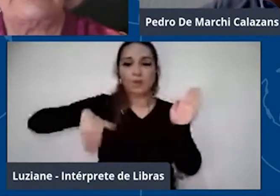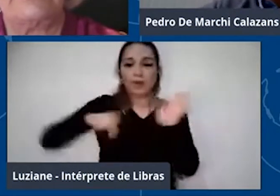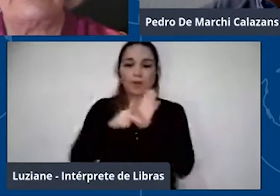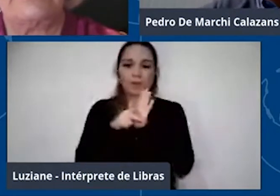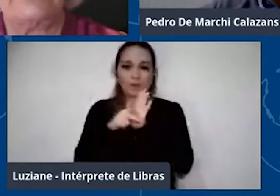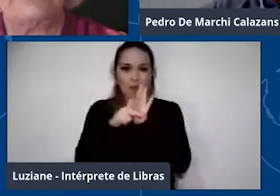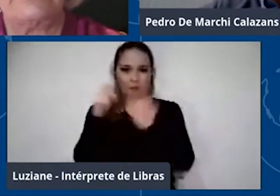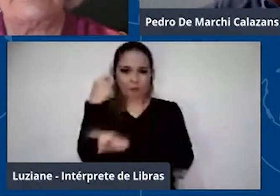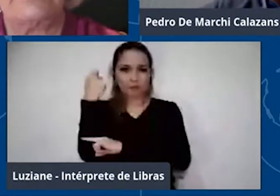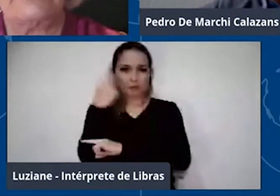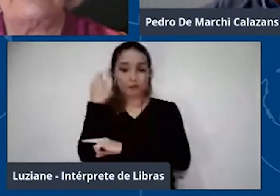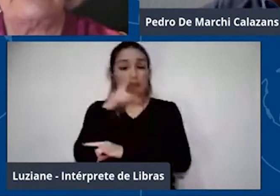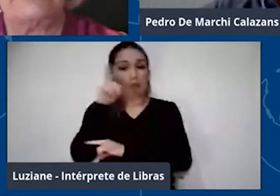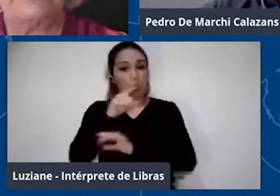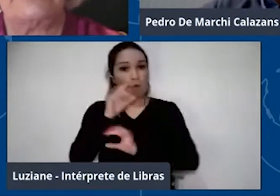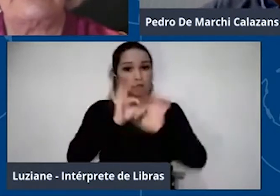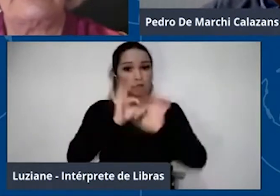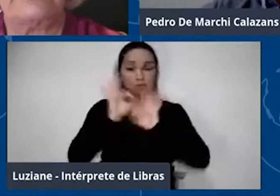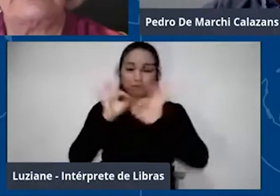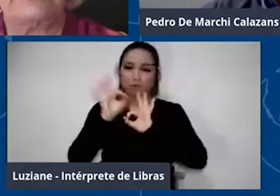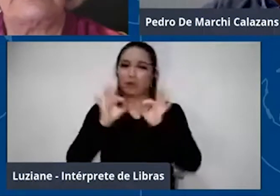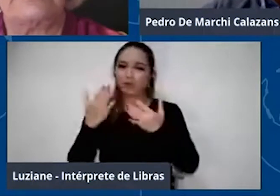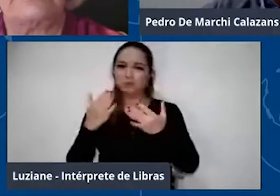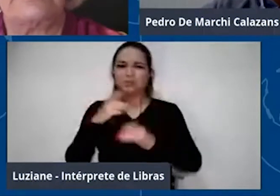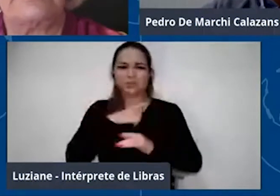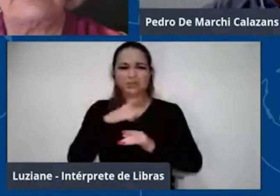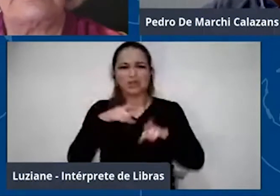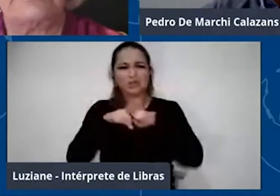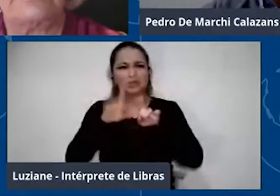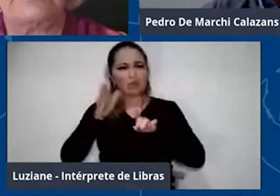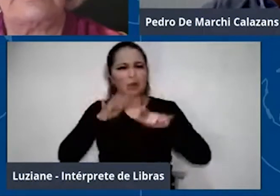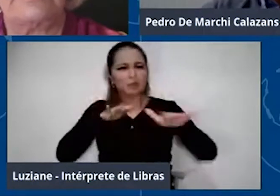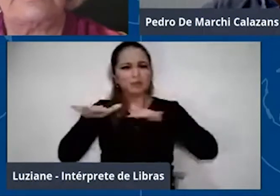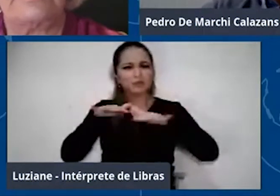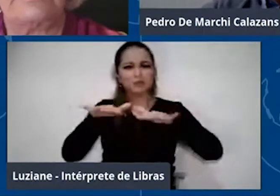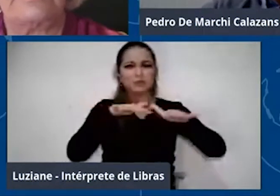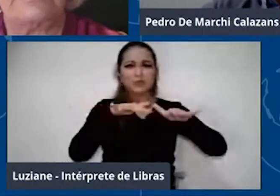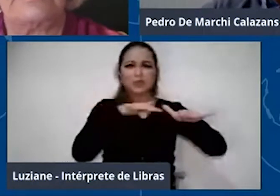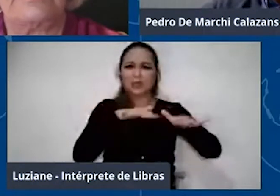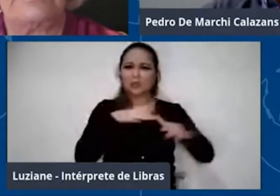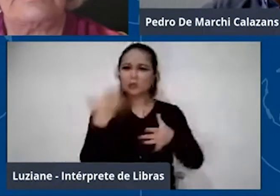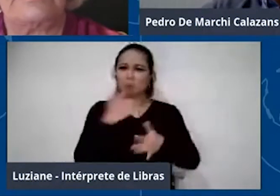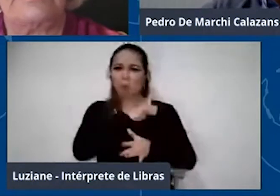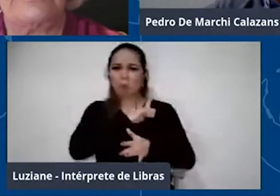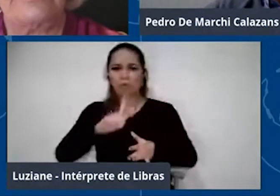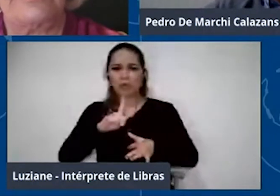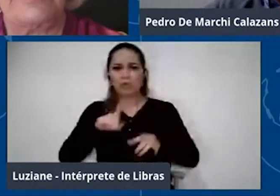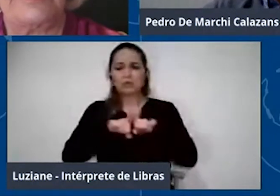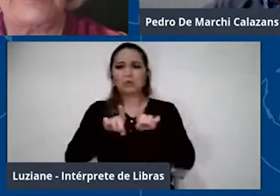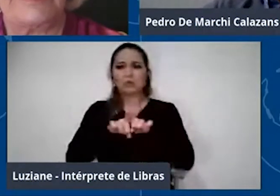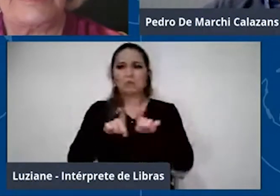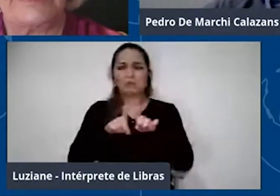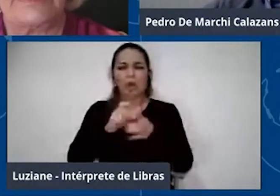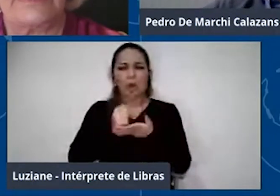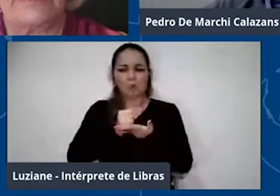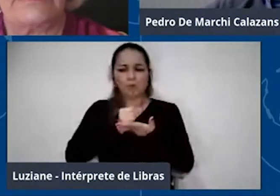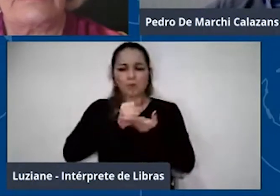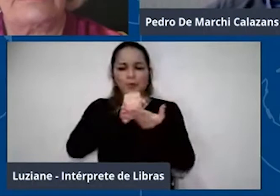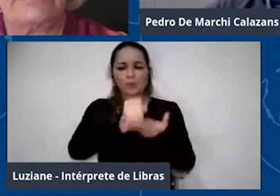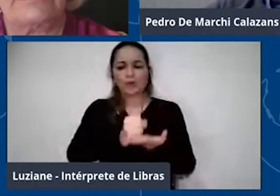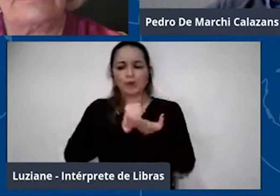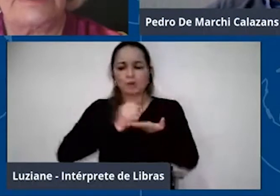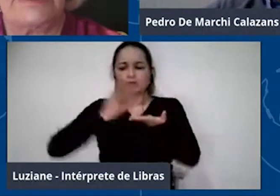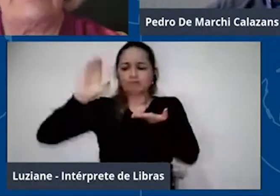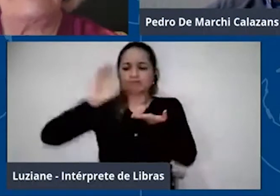norte. É um projeto que haveria. Existe um movimento já do governo em apoiar algum investimento